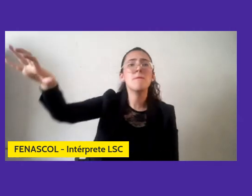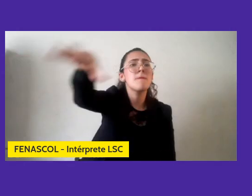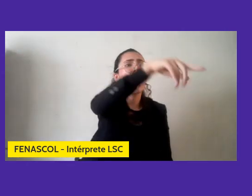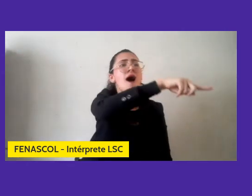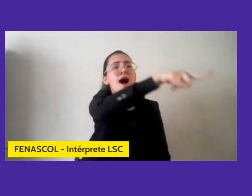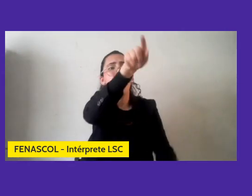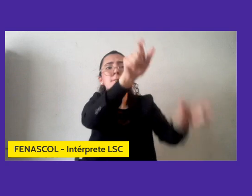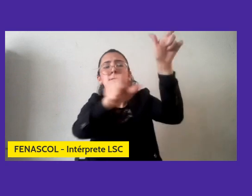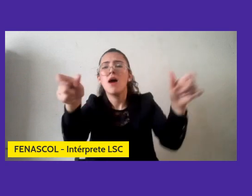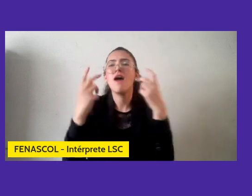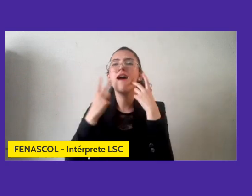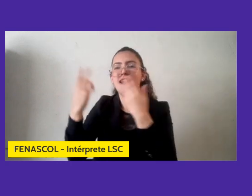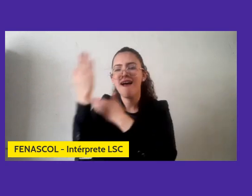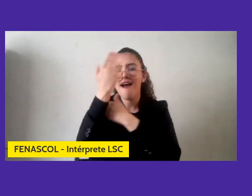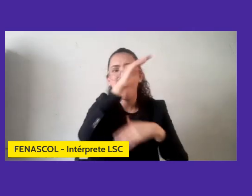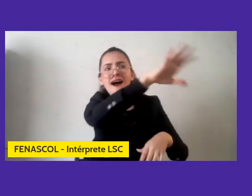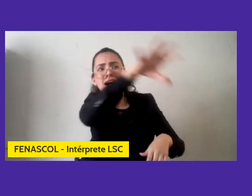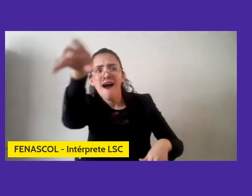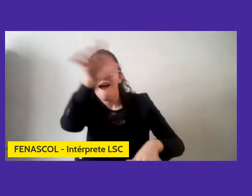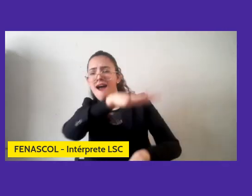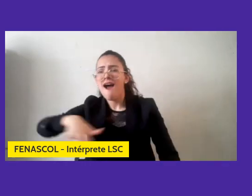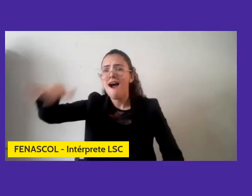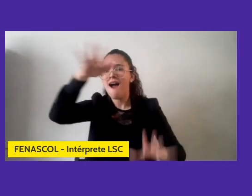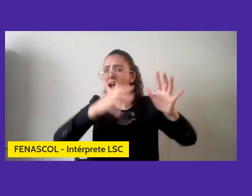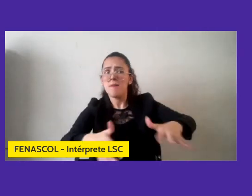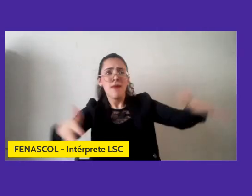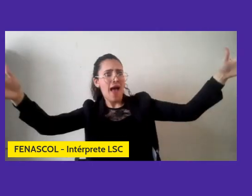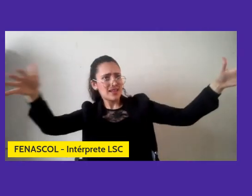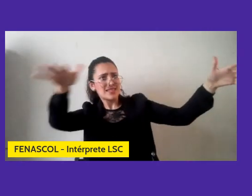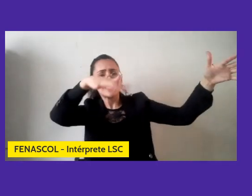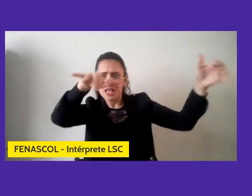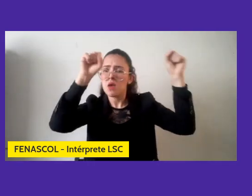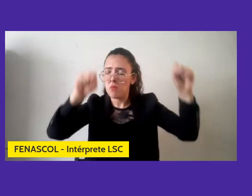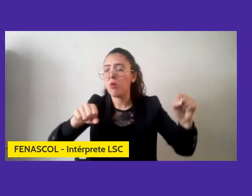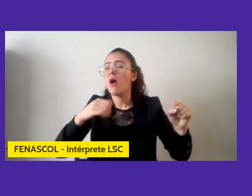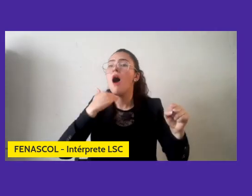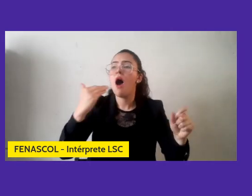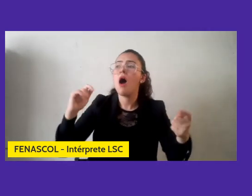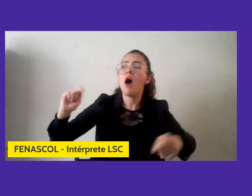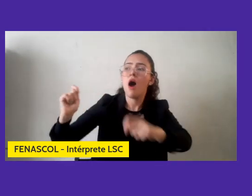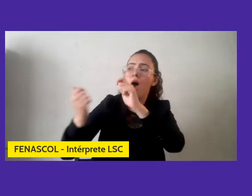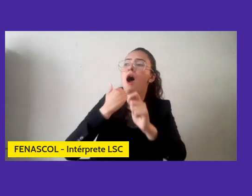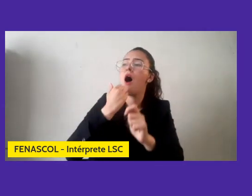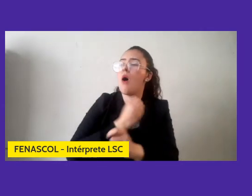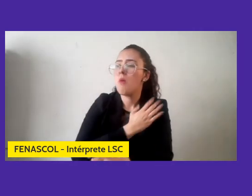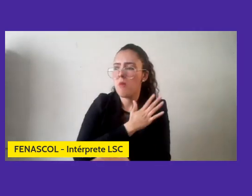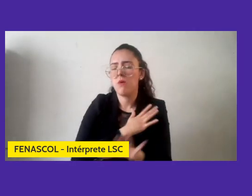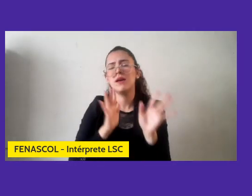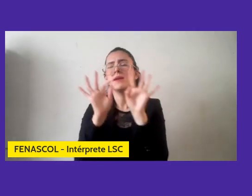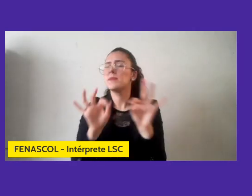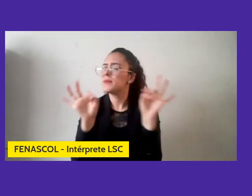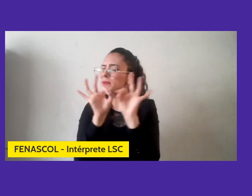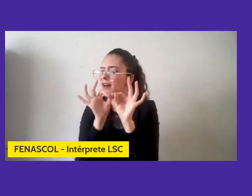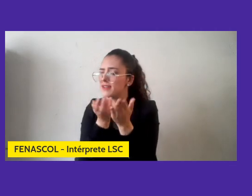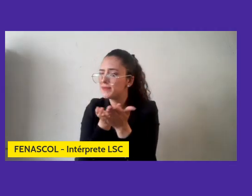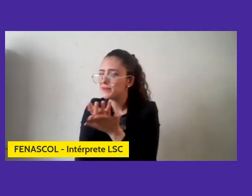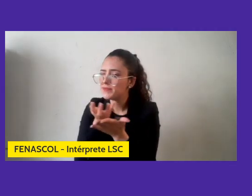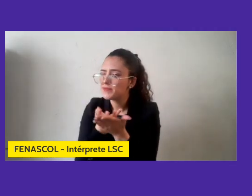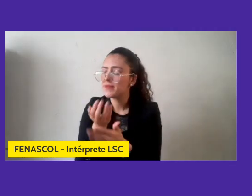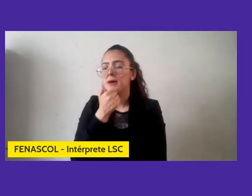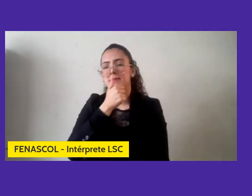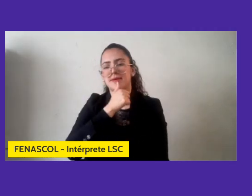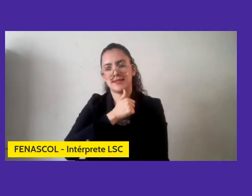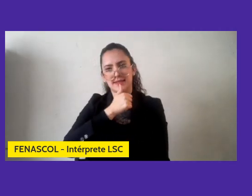cambios, siempre hay oportunidades. Entonces me parece que la clave de esto es tener paciencia, estar